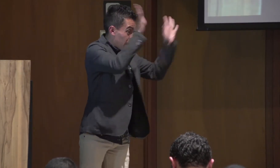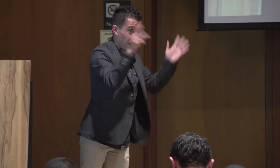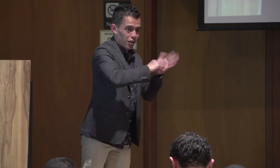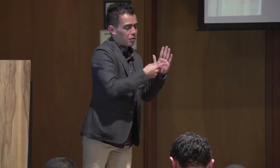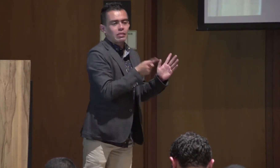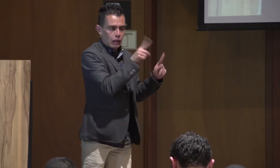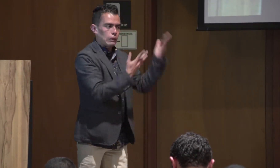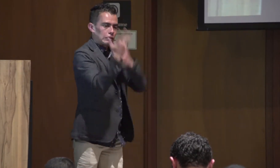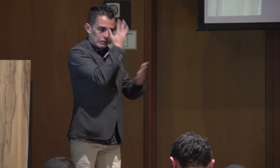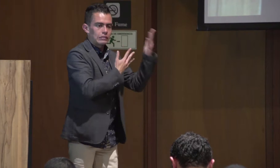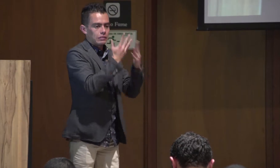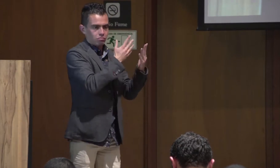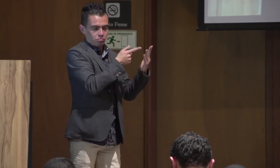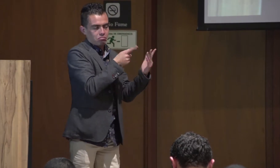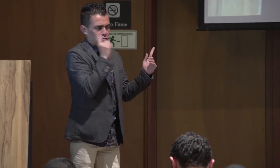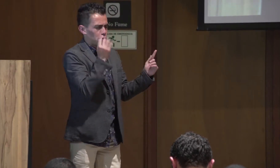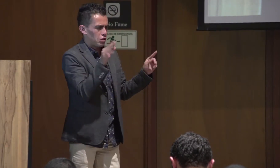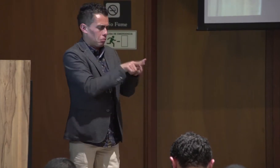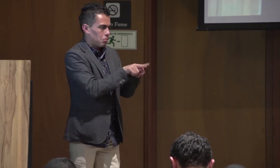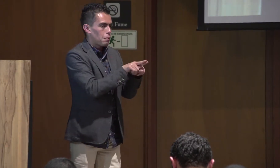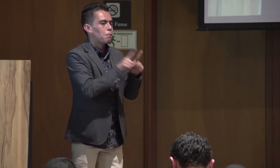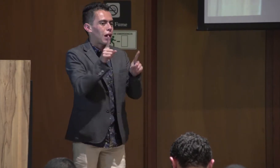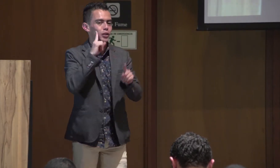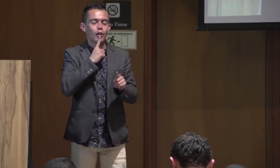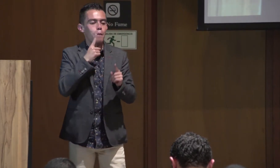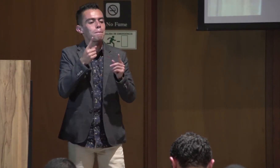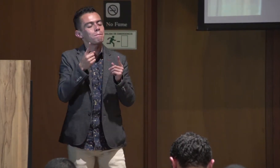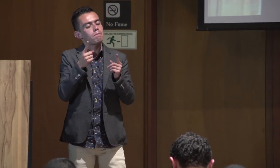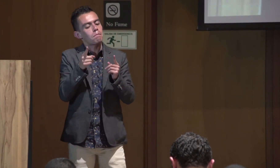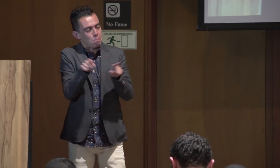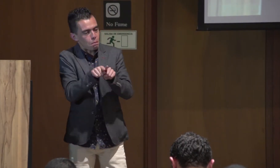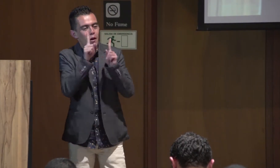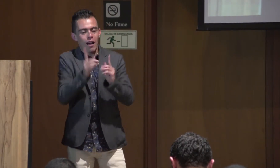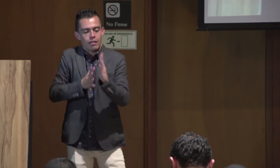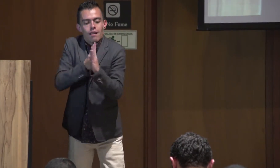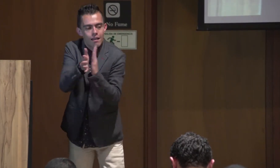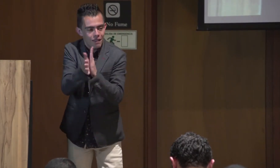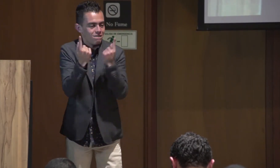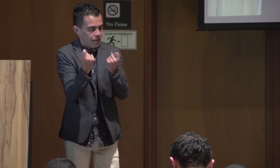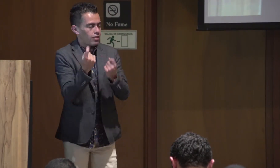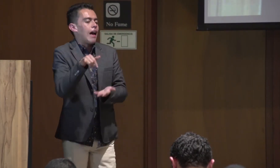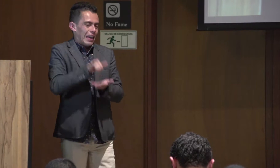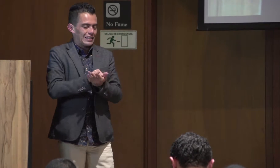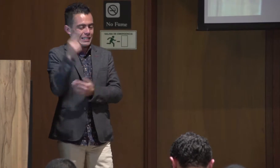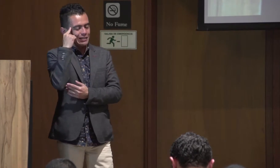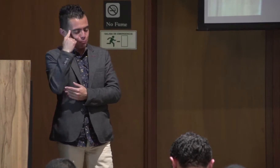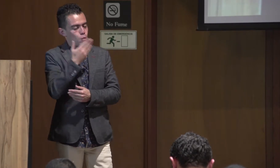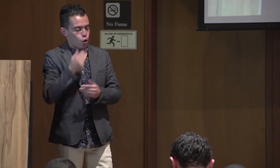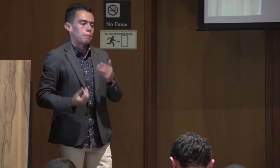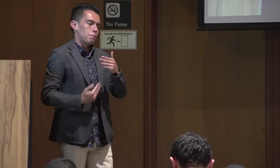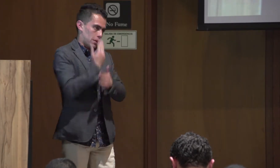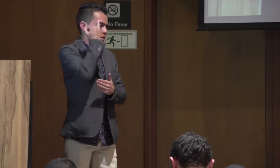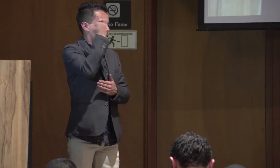conocer esa información y que fuera digerible para la comunidad que participaba activamente en estos clubes de lectura. Sabíamos que nos